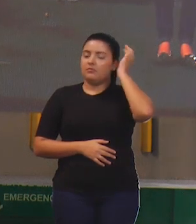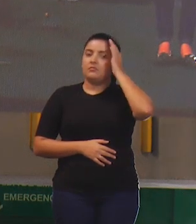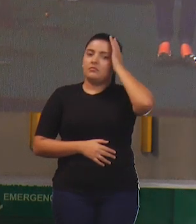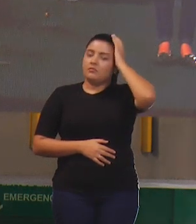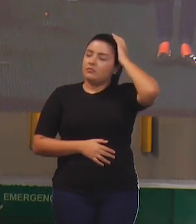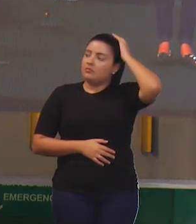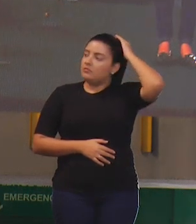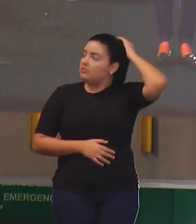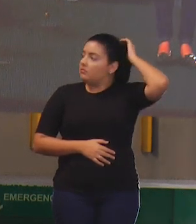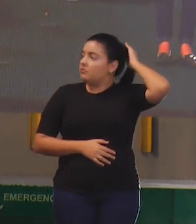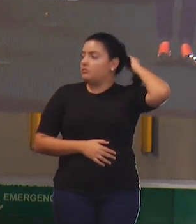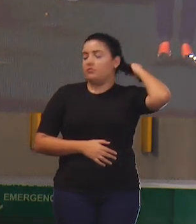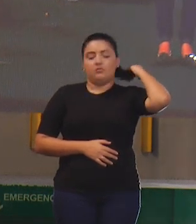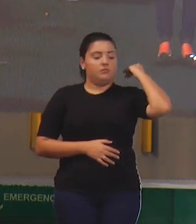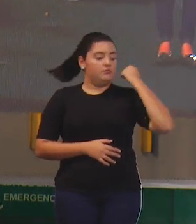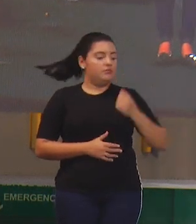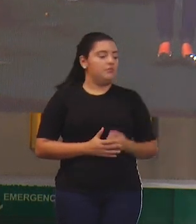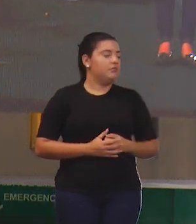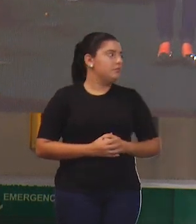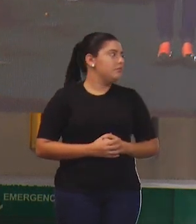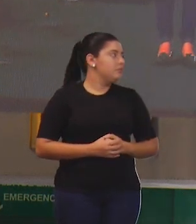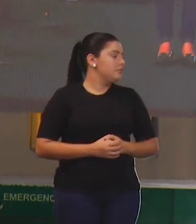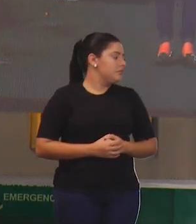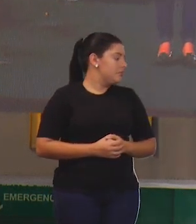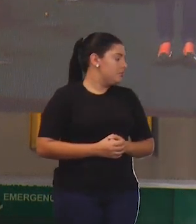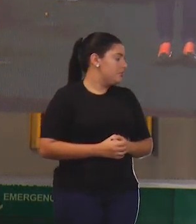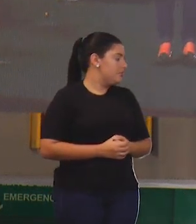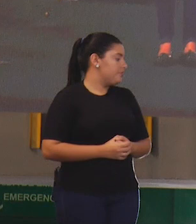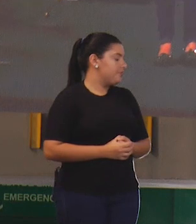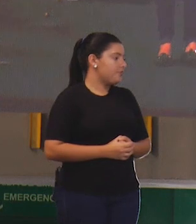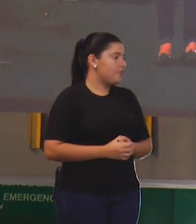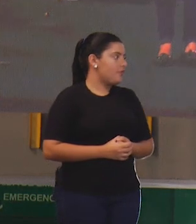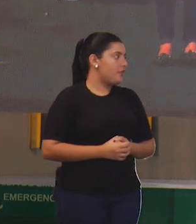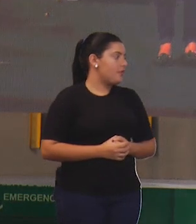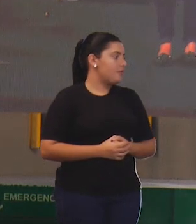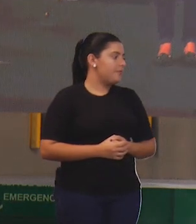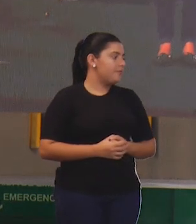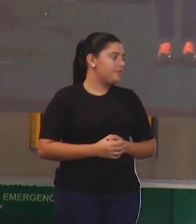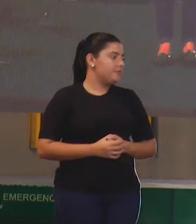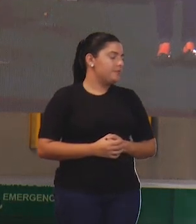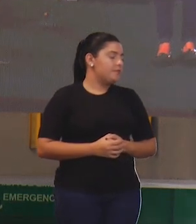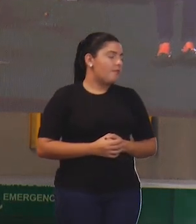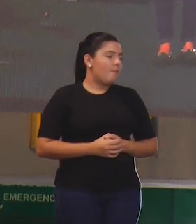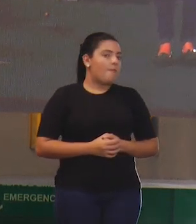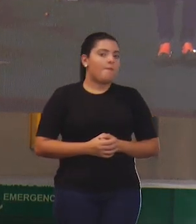A respeito da síndrome da bola azul. Depois eu falo sobre essa, tá bom? Essa parte aqui.